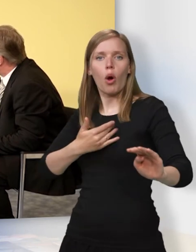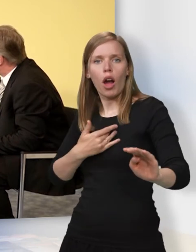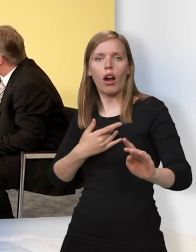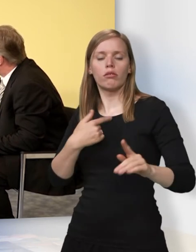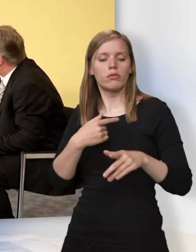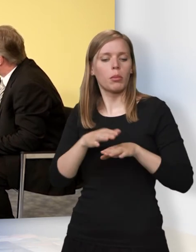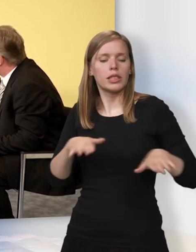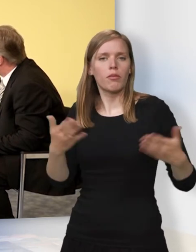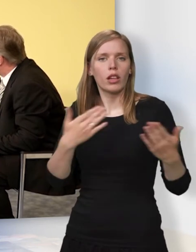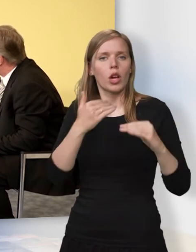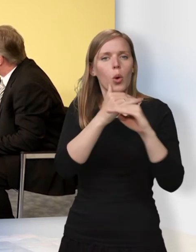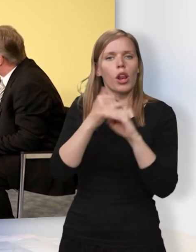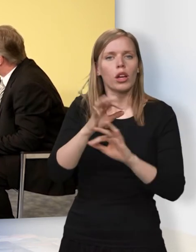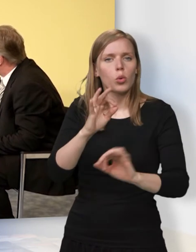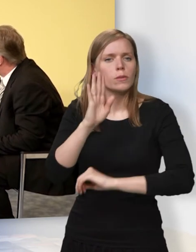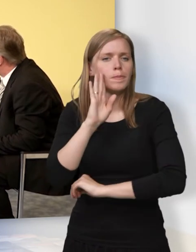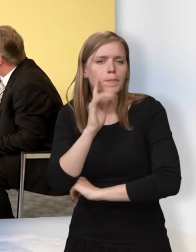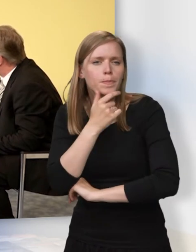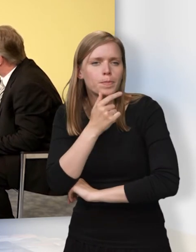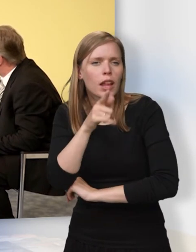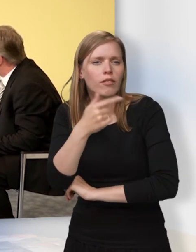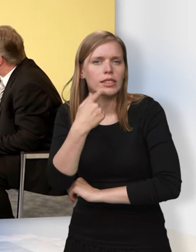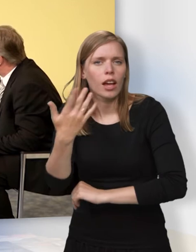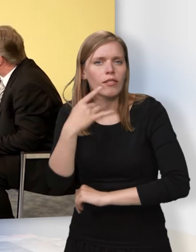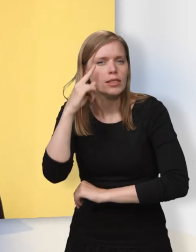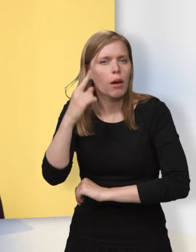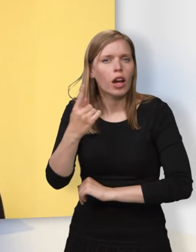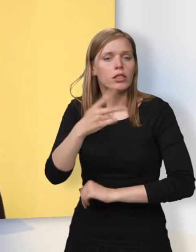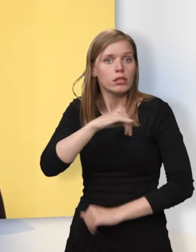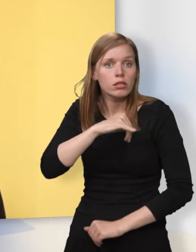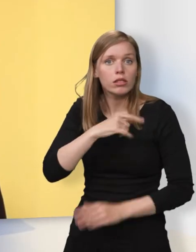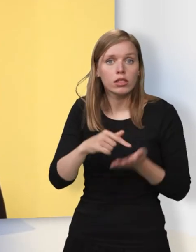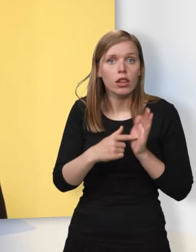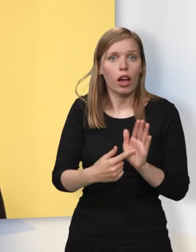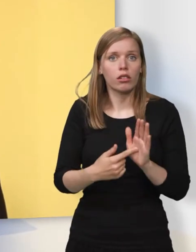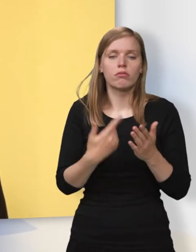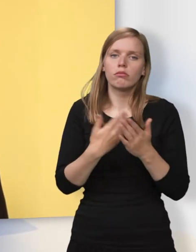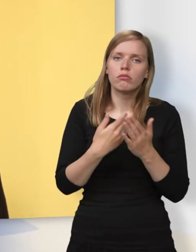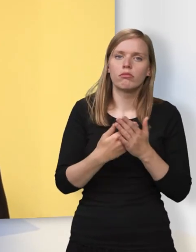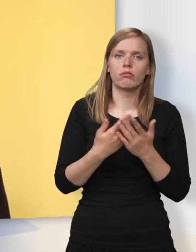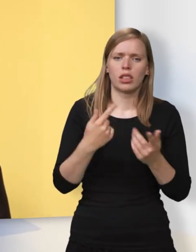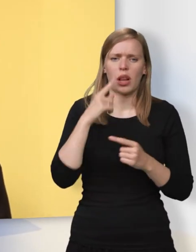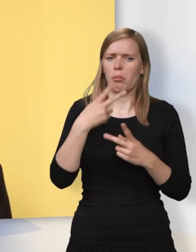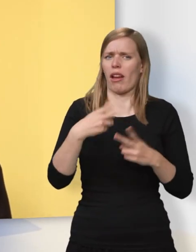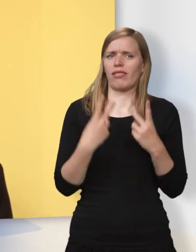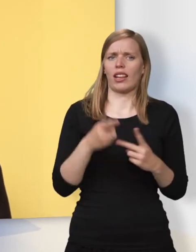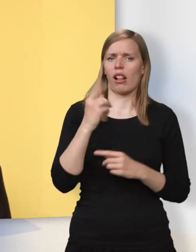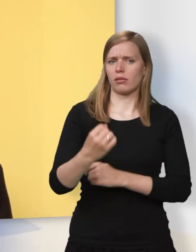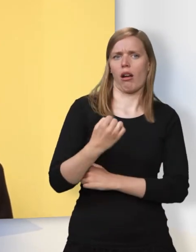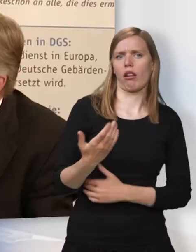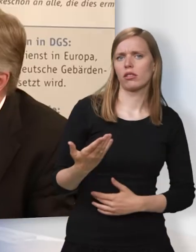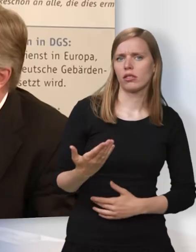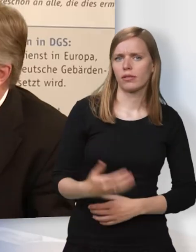Prinzip, gut zuzuhören, interessiert zu sein. Und das steht dann bei der Summe der Themen schon im Vordergrund, nicht